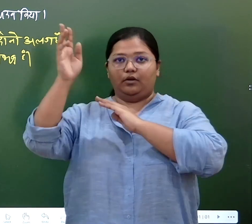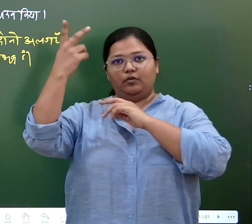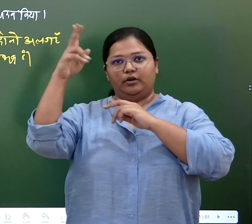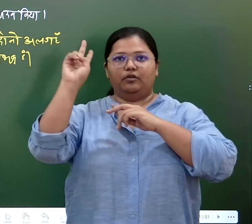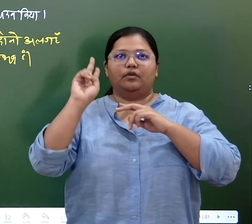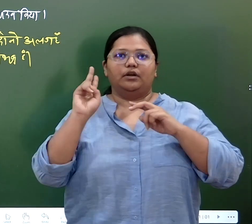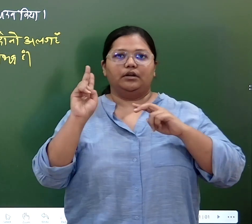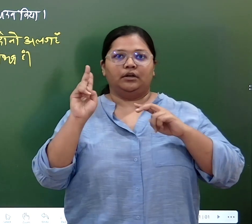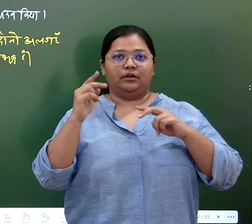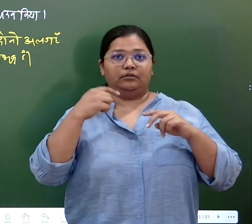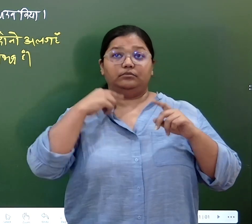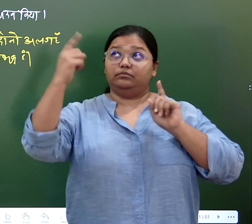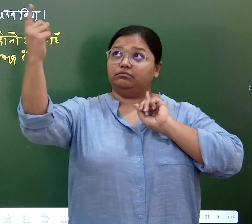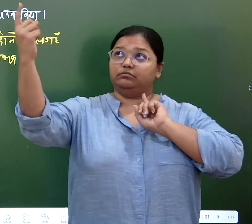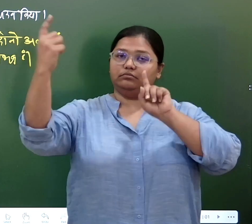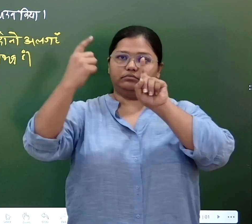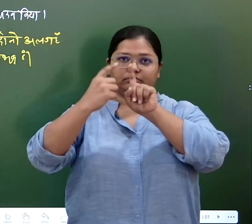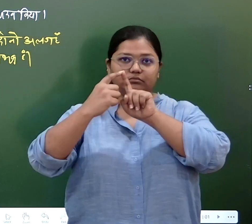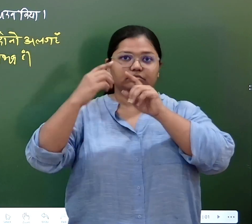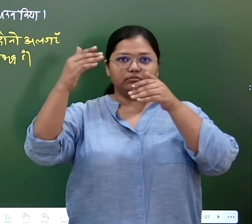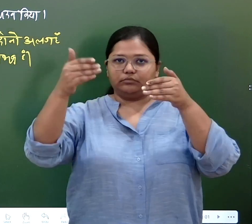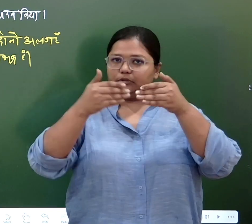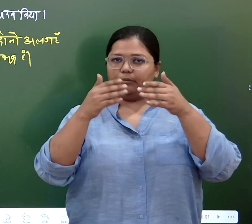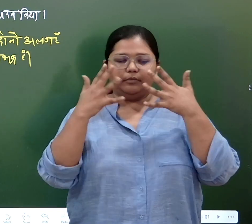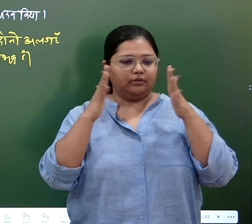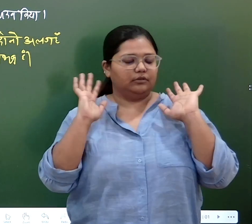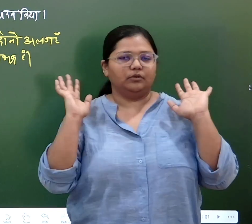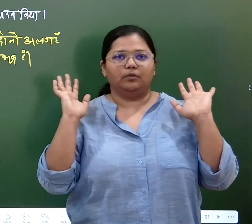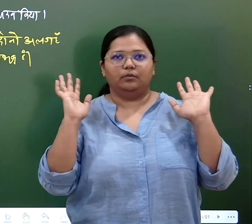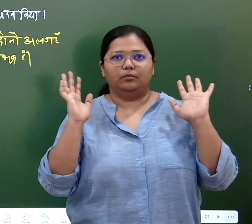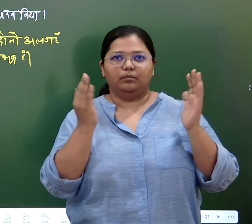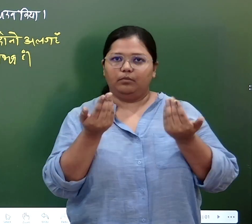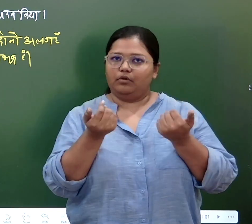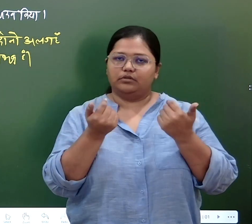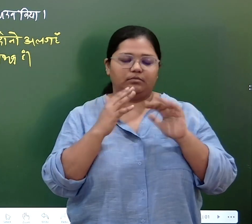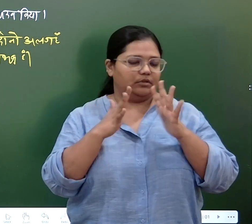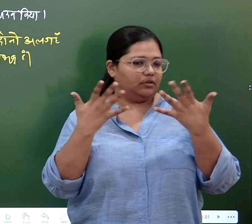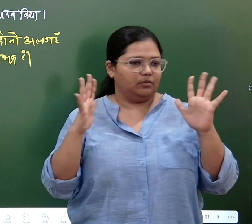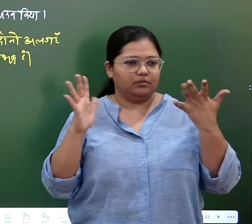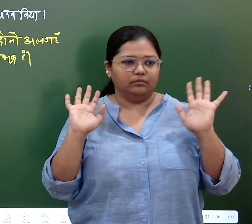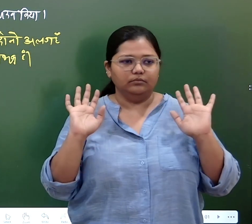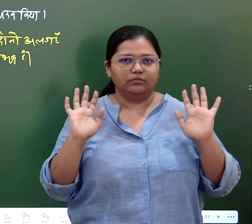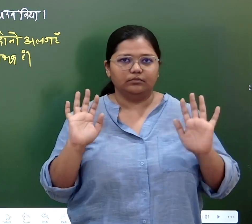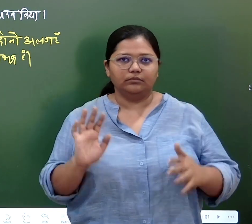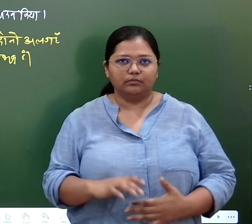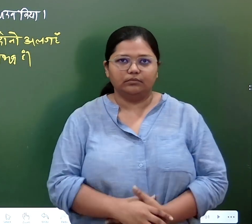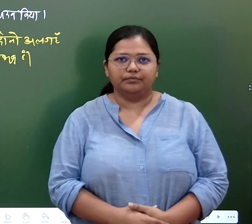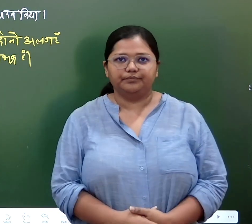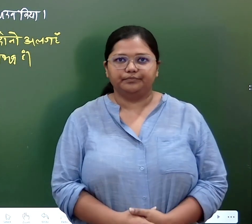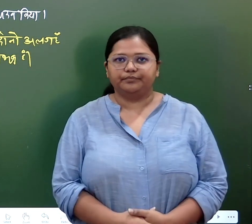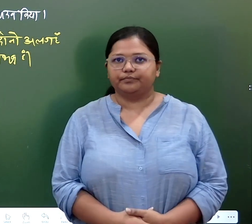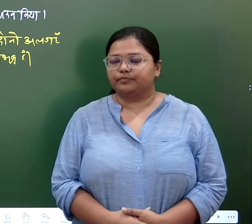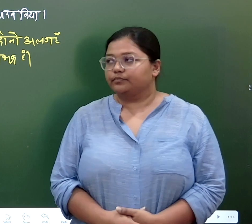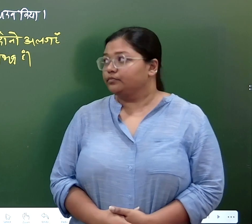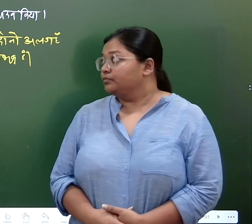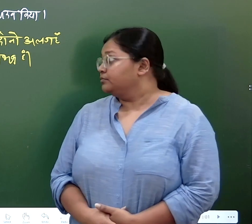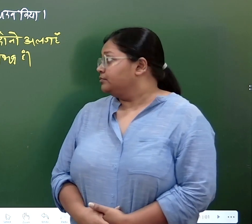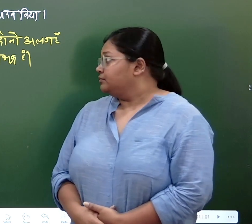ये जो है वो ये था, ठीक। अब आते हैं नेक्स्ट, लिखो तीसरा, लिखो